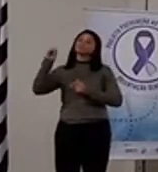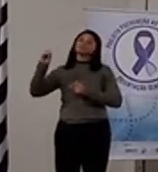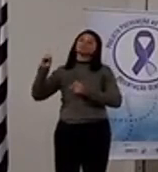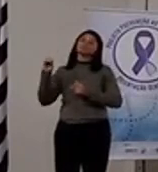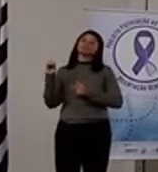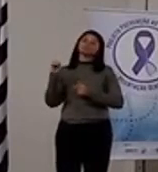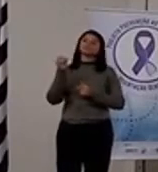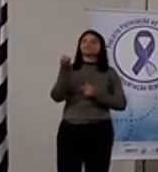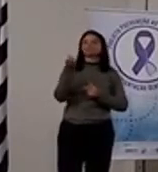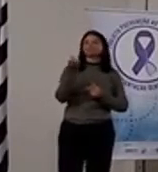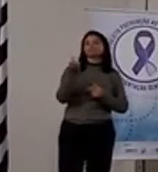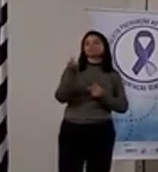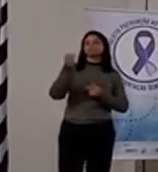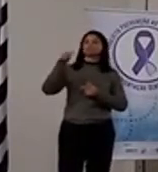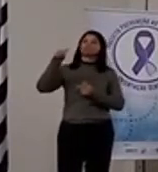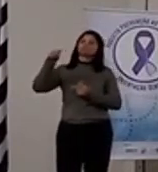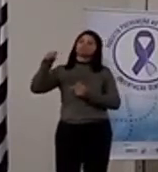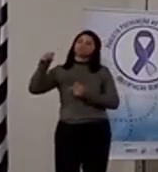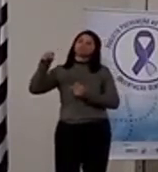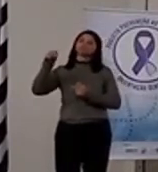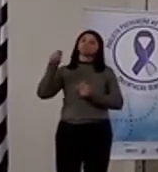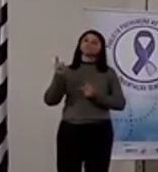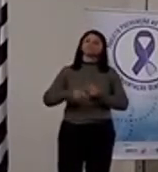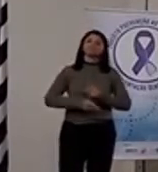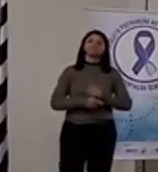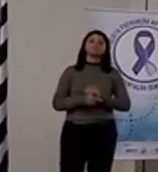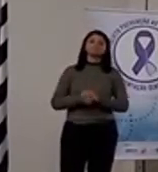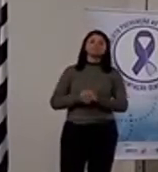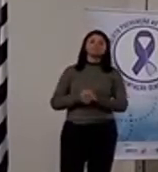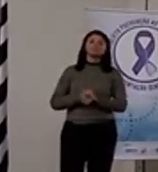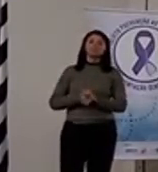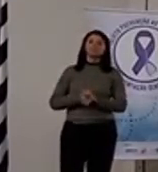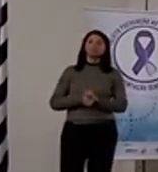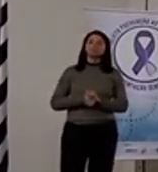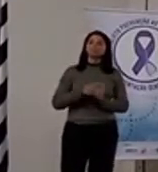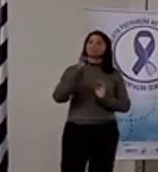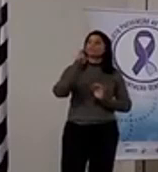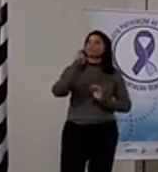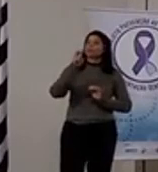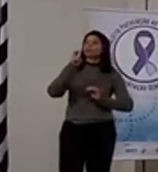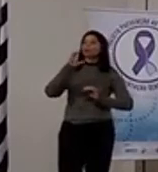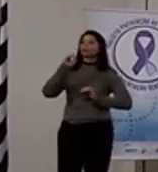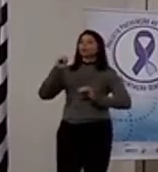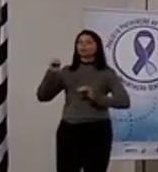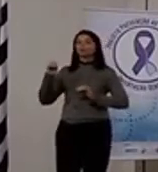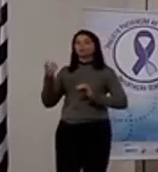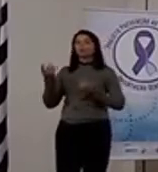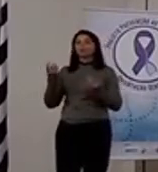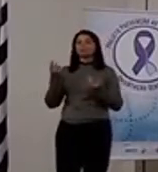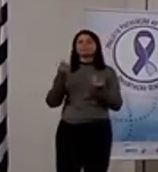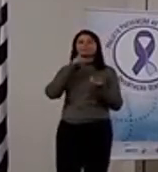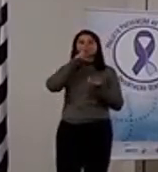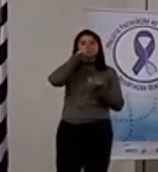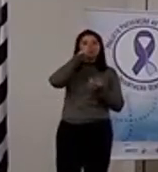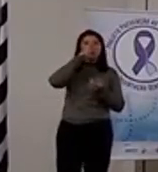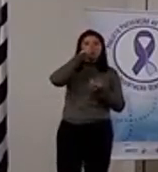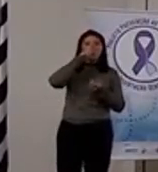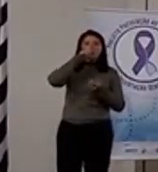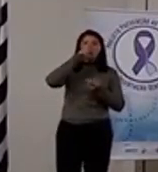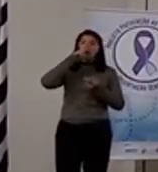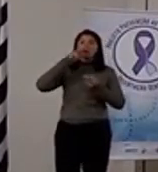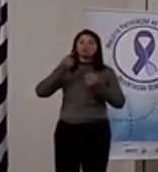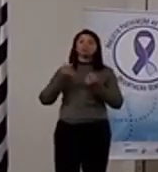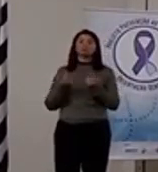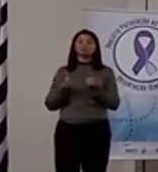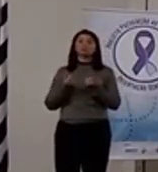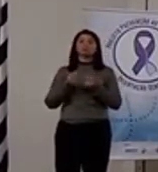temos? 7 mil. Então, assim, agora compostos, são 500 que, digamos, são graves, são devastadoras, então, são em